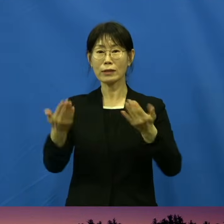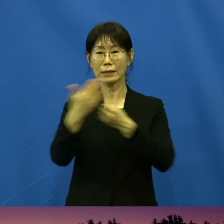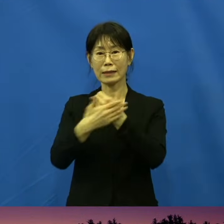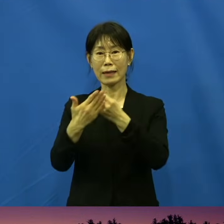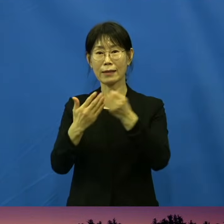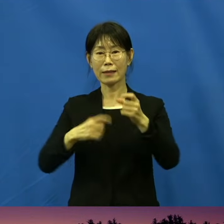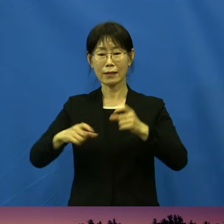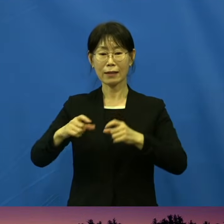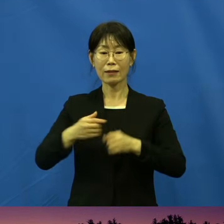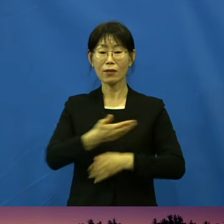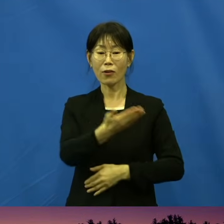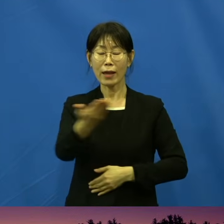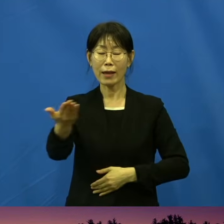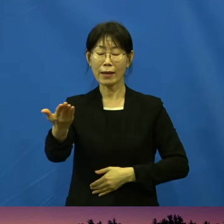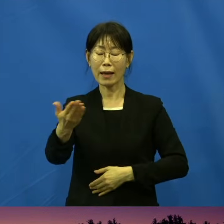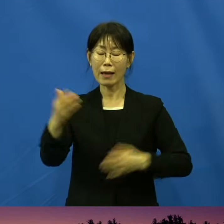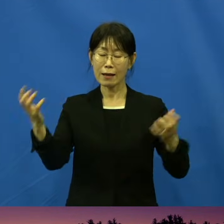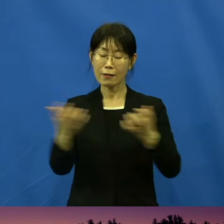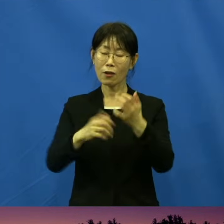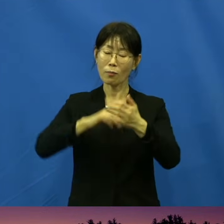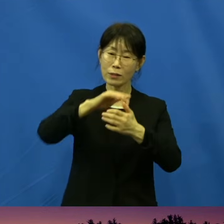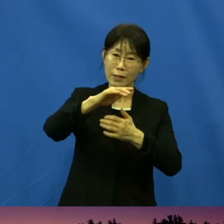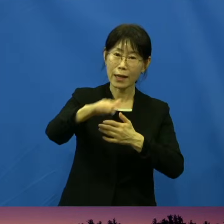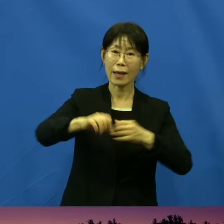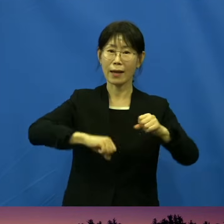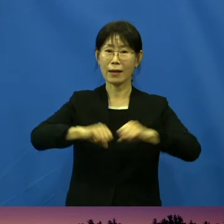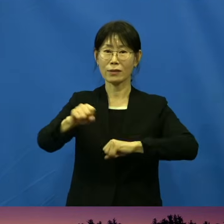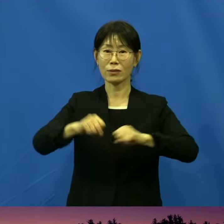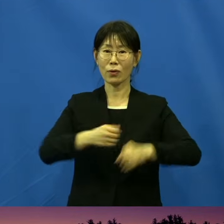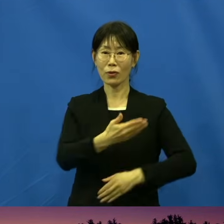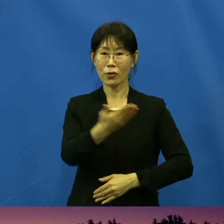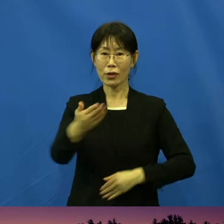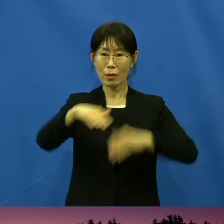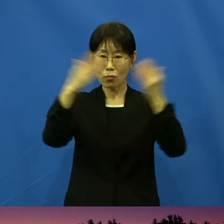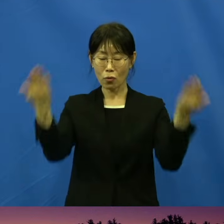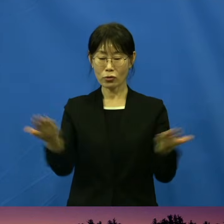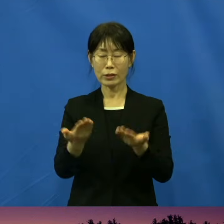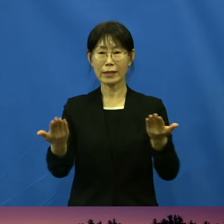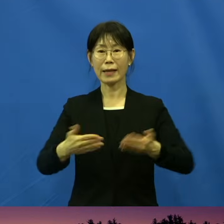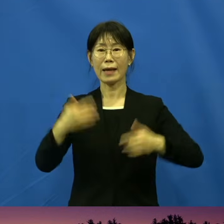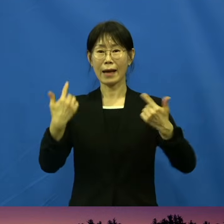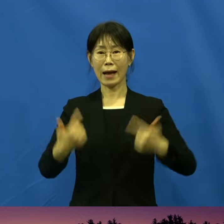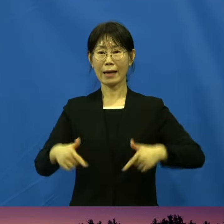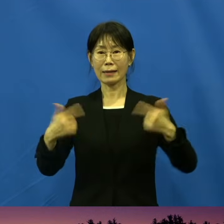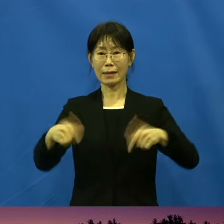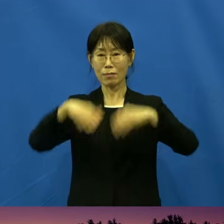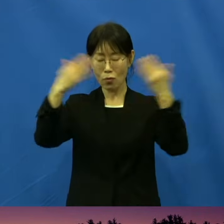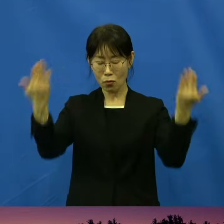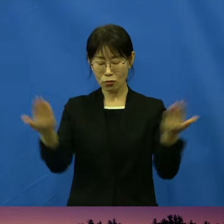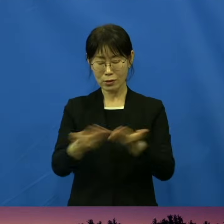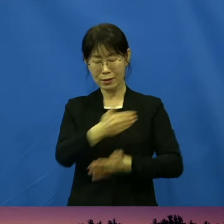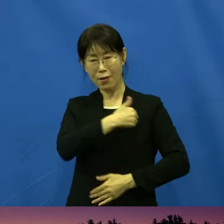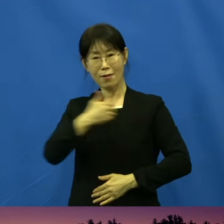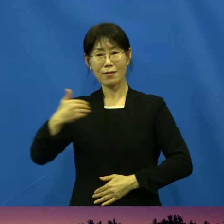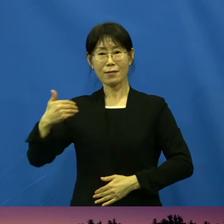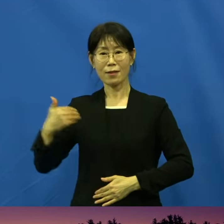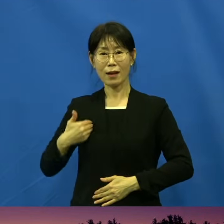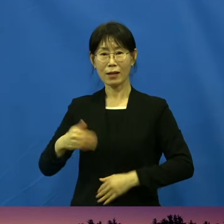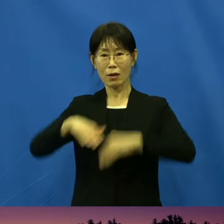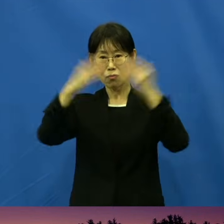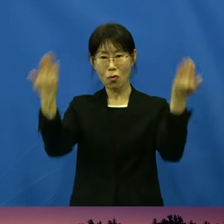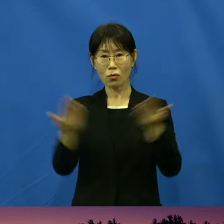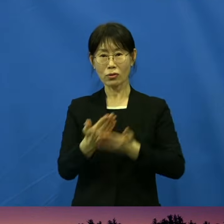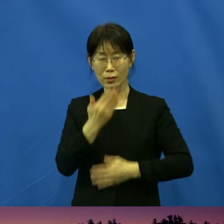넘치게 하시나니 이는 너희로 모든 일에 항상 모든 것이 넉넉하여